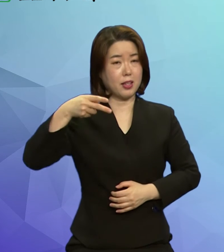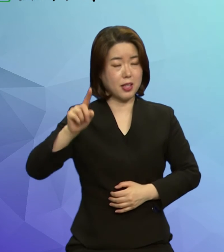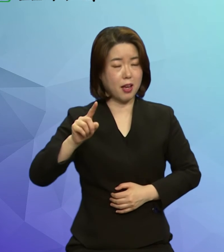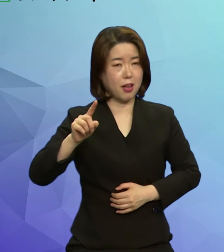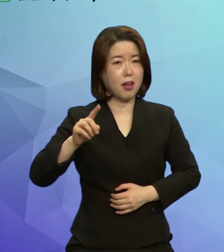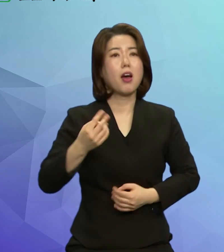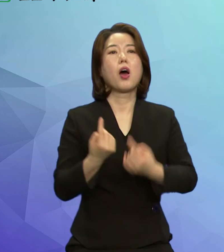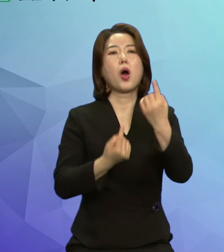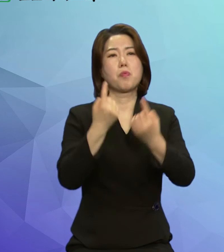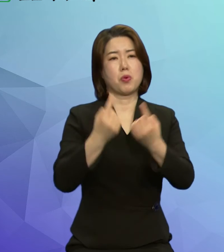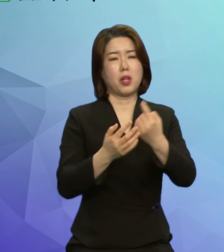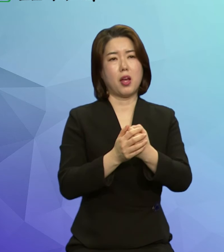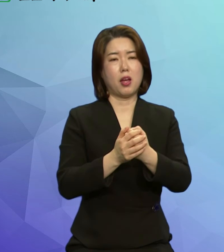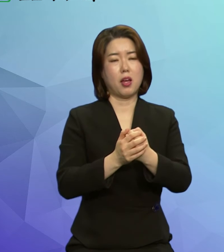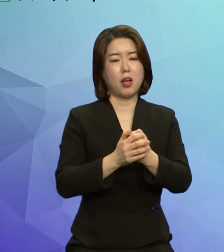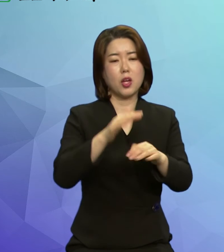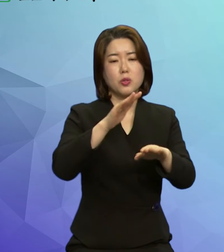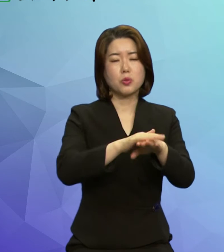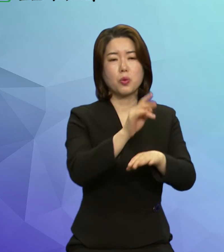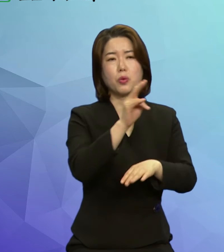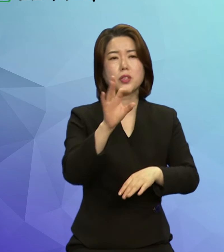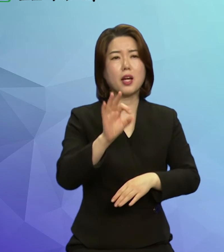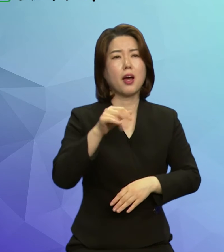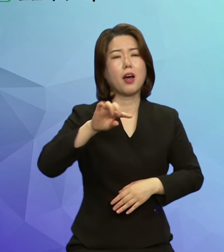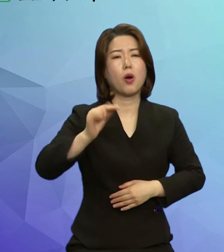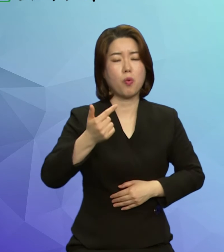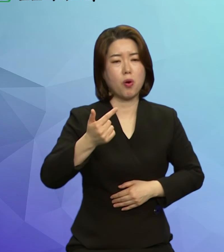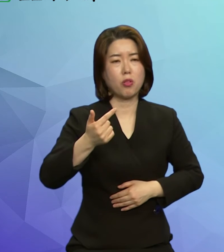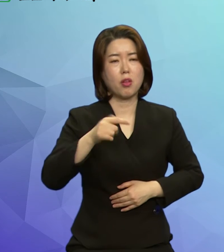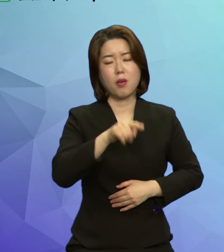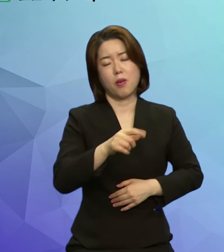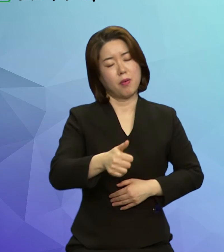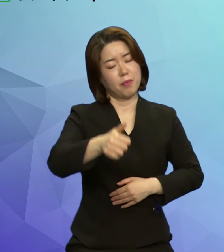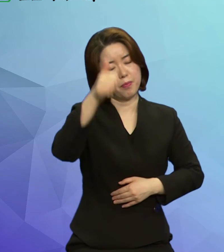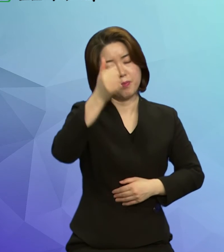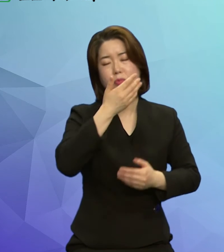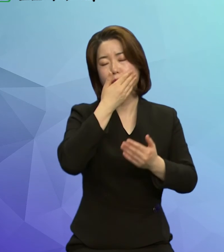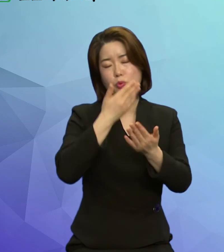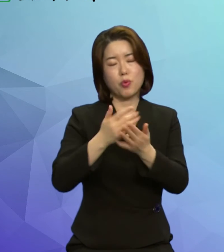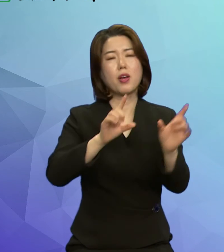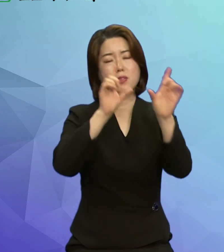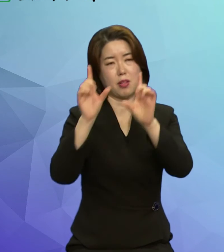수녀보다 손양원 목사님은 비교할 수 없이 귀한 삶을 사셨다.